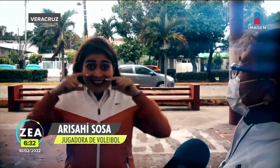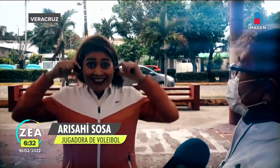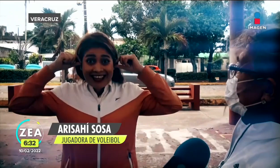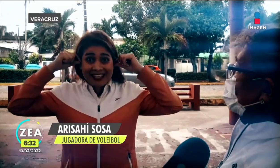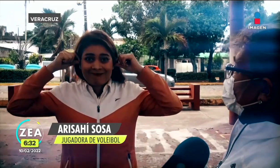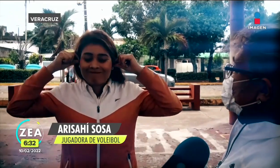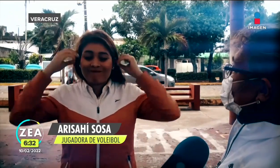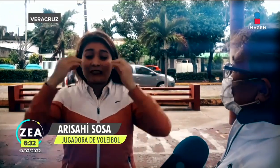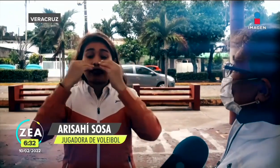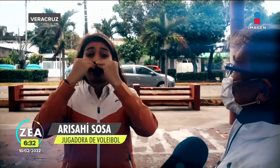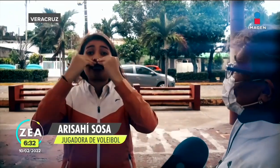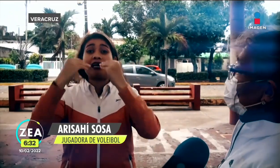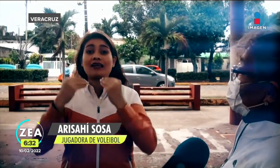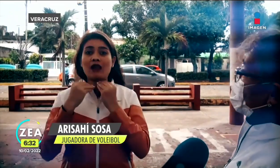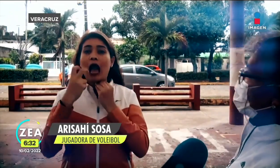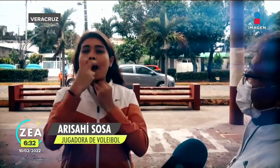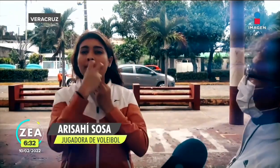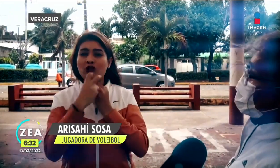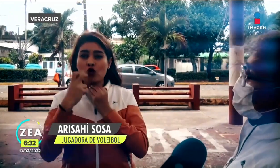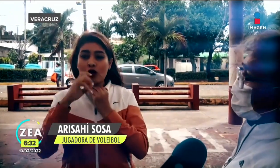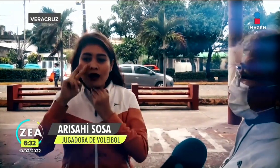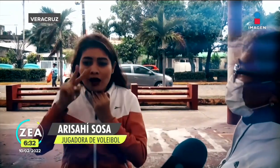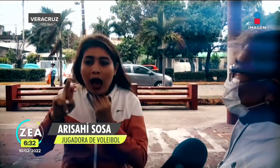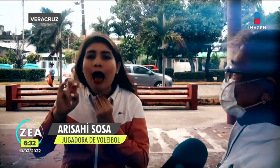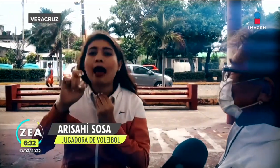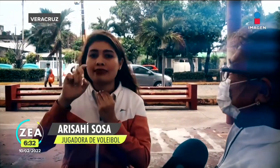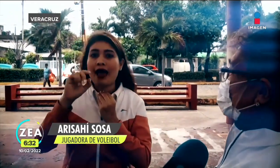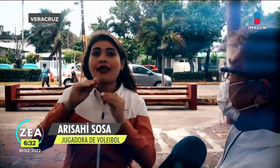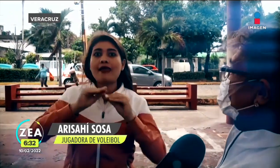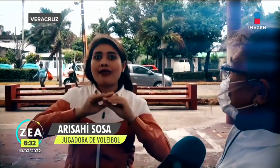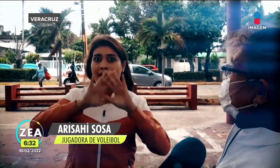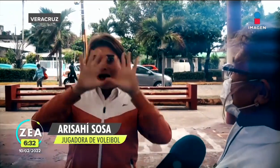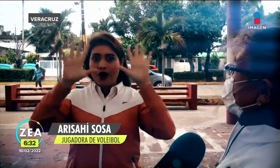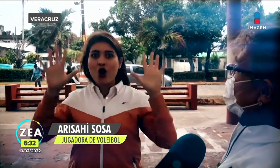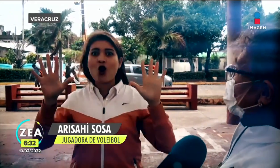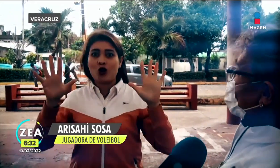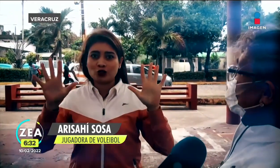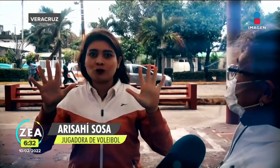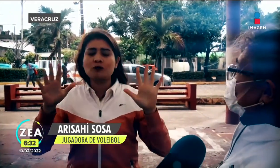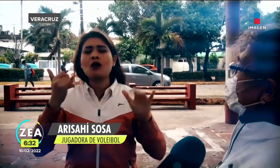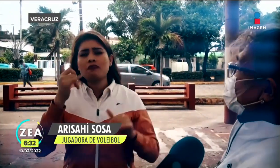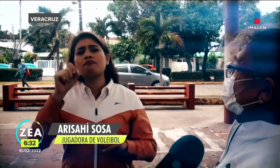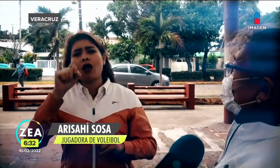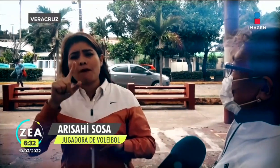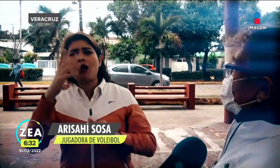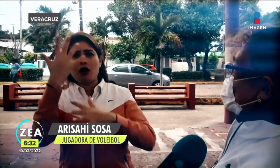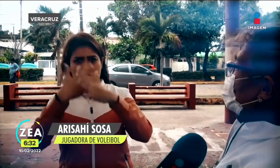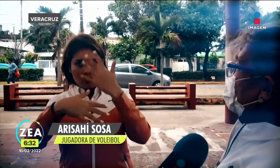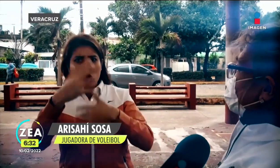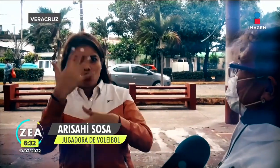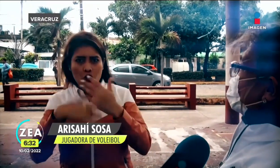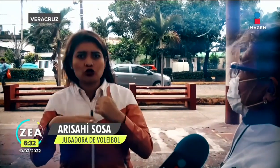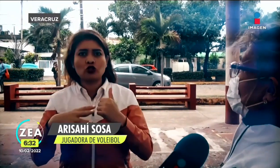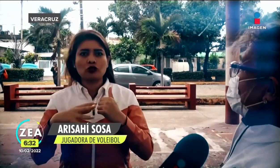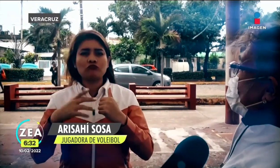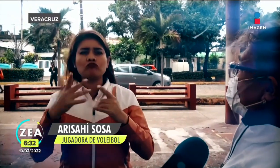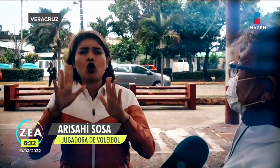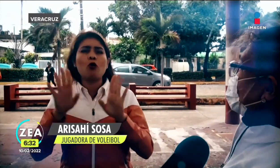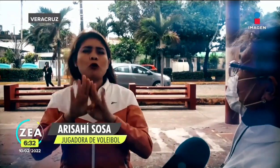hablan lengua de señas mexicana. El cubreboca ha evitado de que nosotros nos podamos comunicar. Pero las señas,